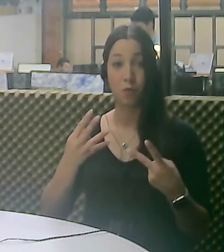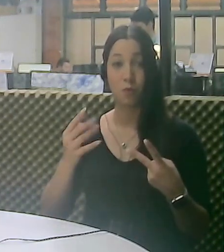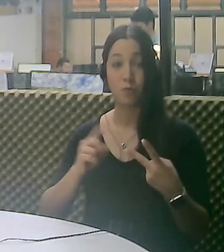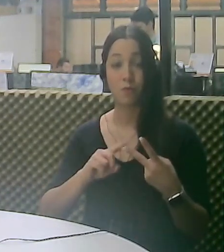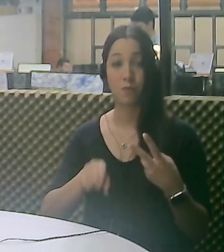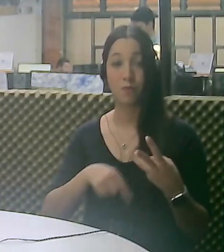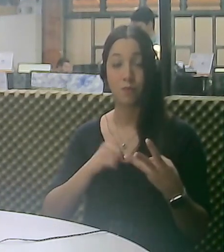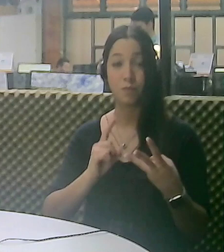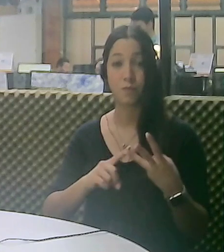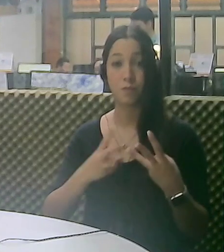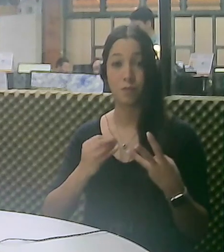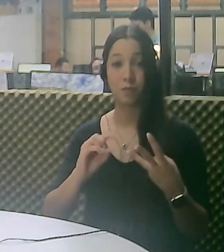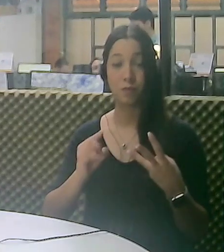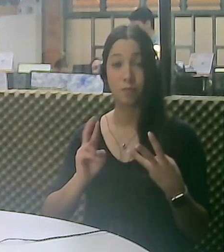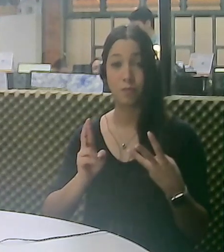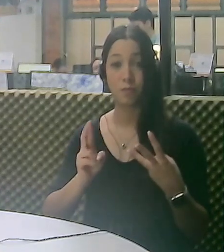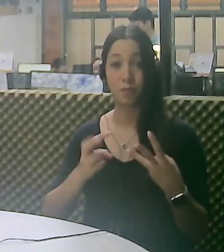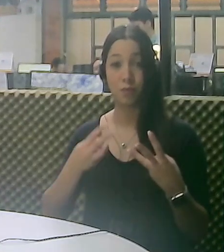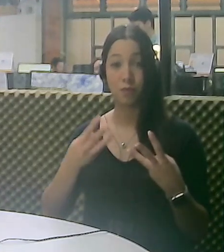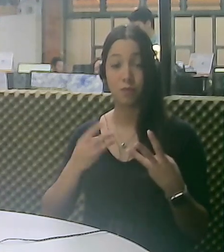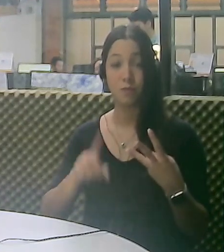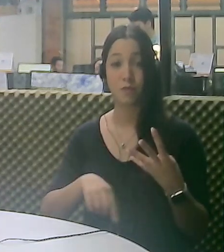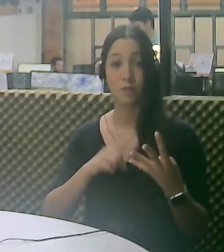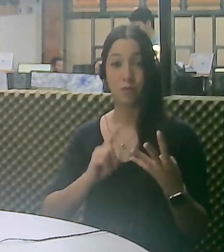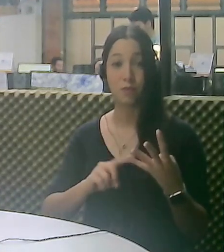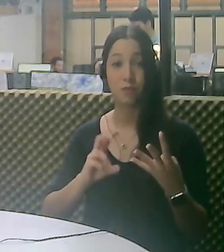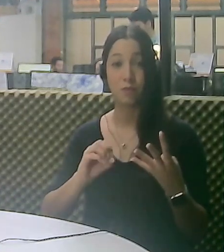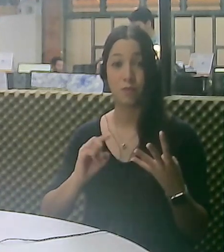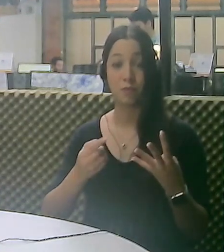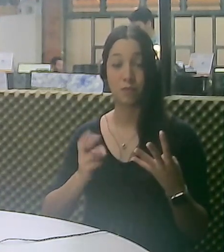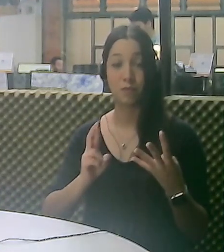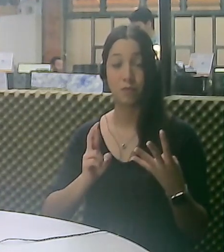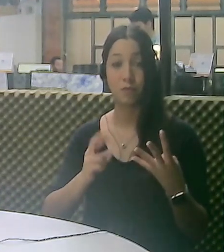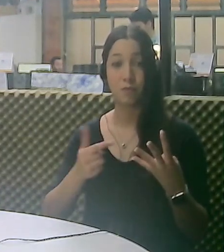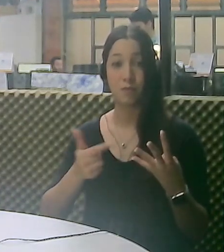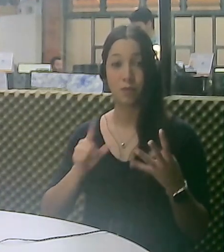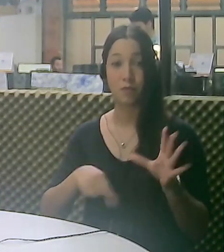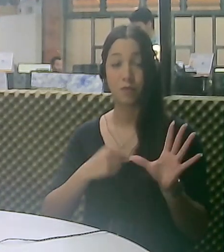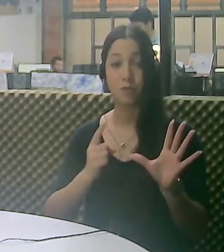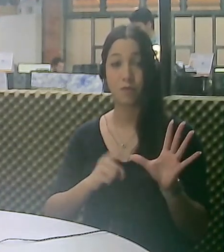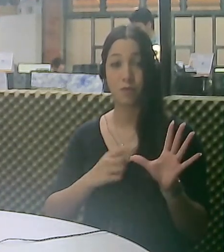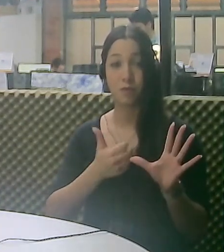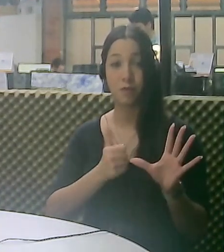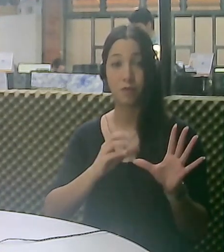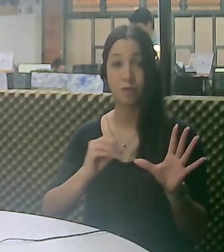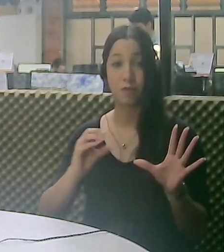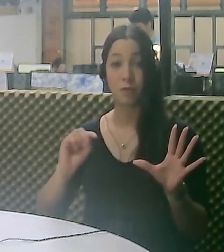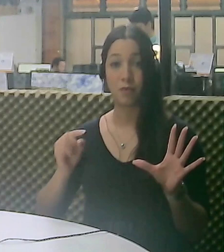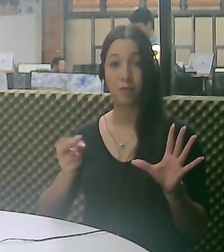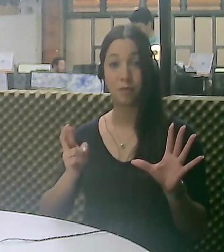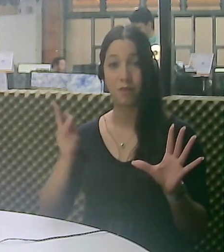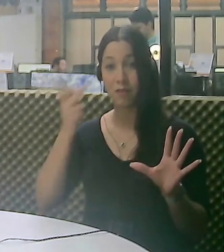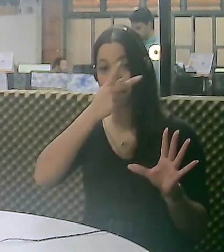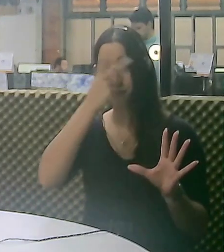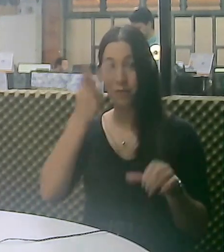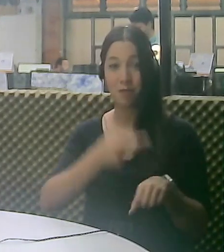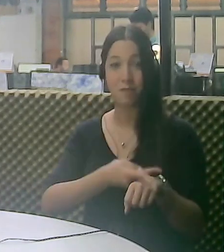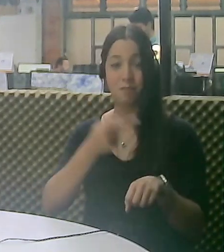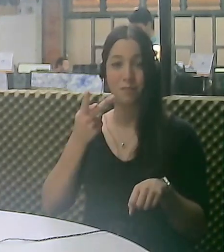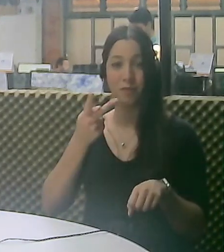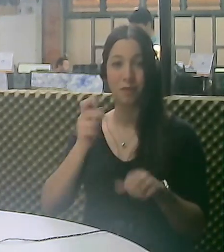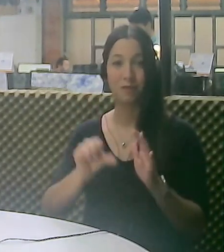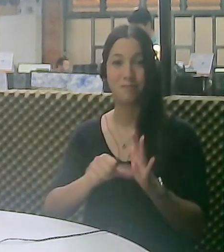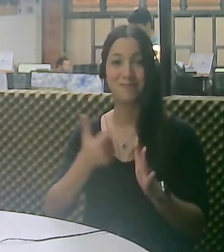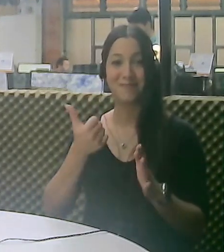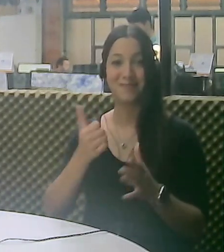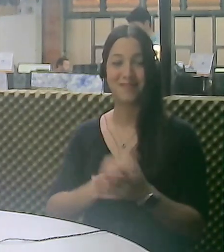lugar, R$ 30.000 no terceiro lugar, R$ 50.000 no segundo e R$ 100.000 para o ganhador do prêmio no